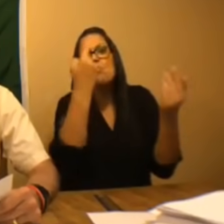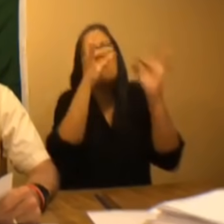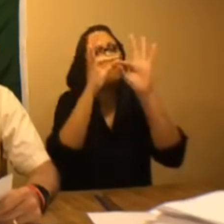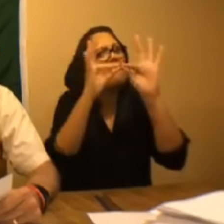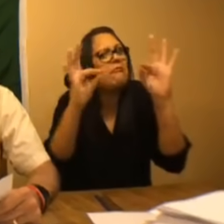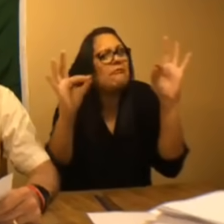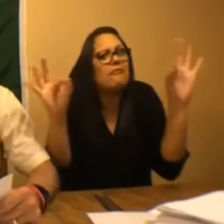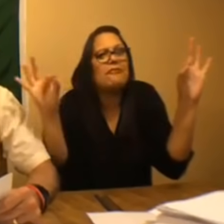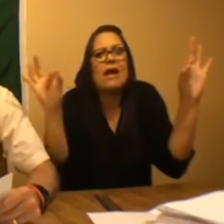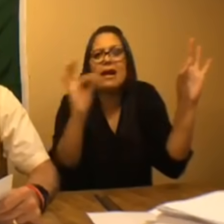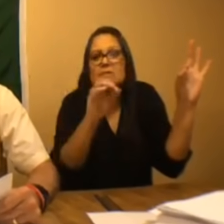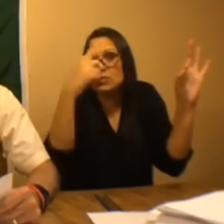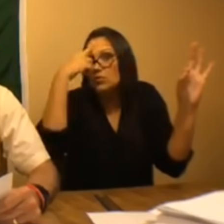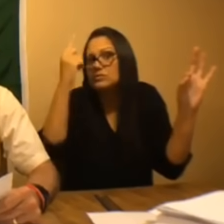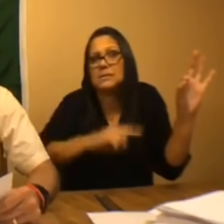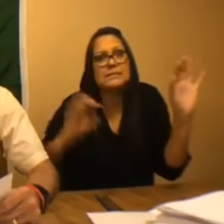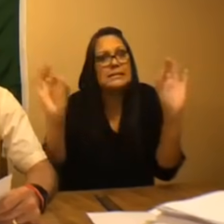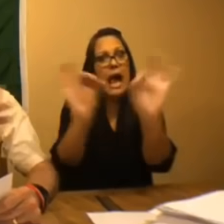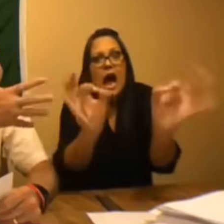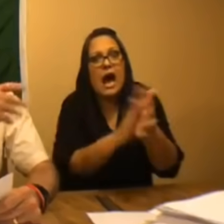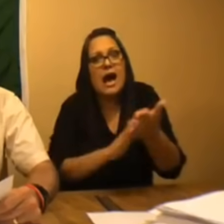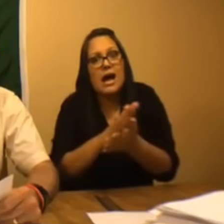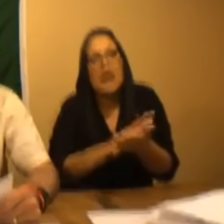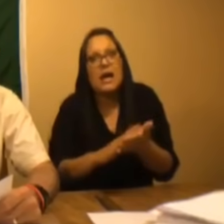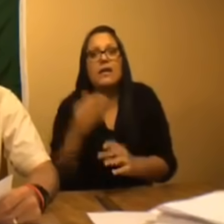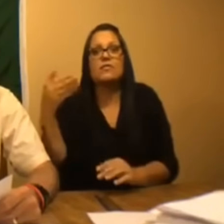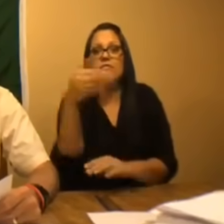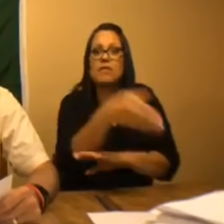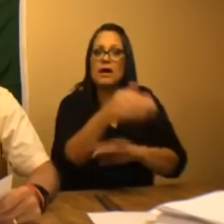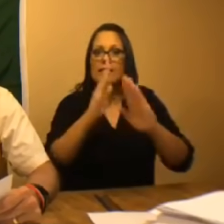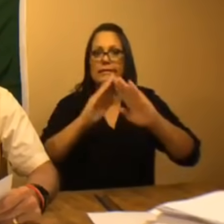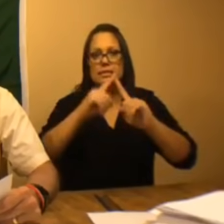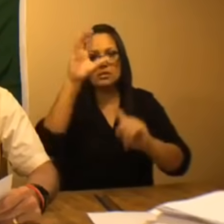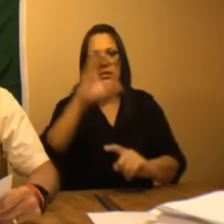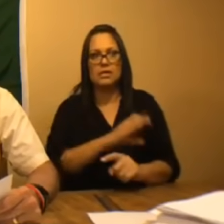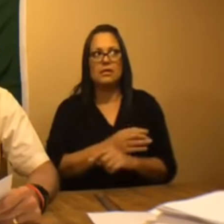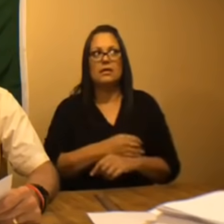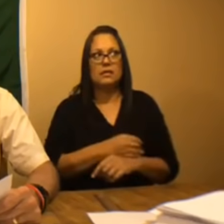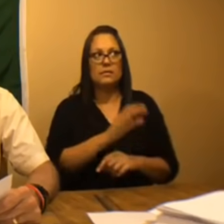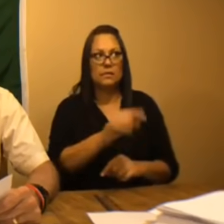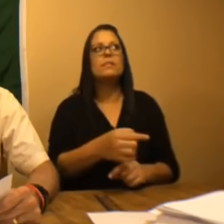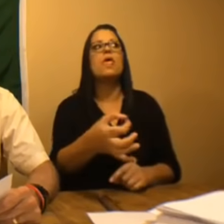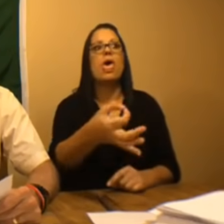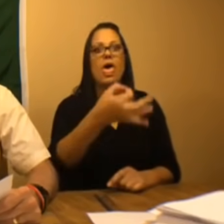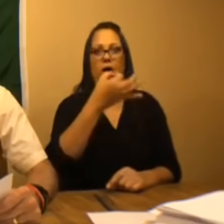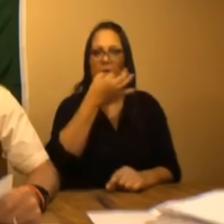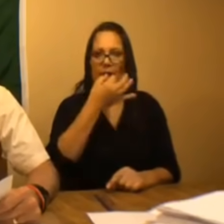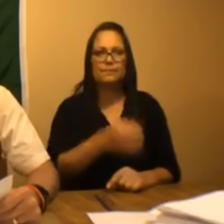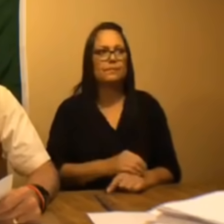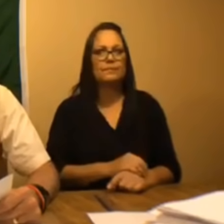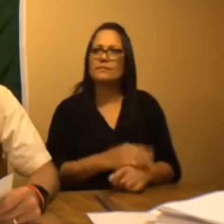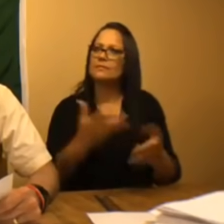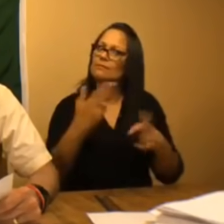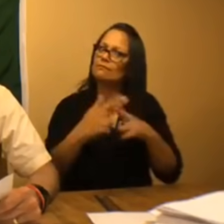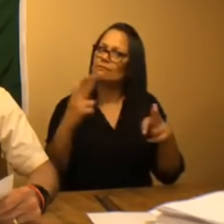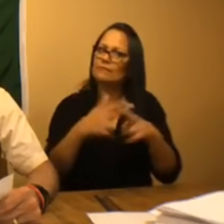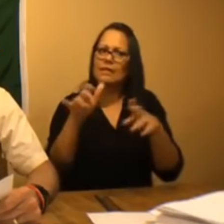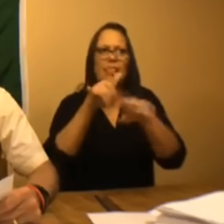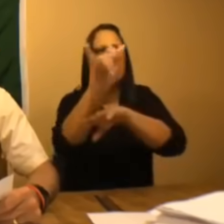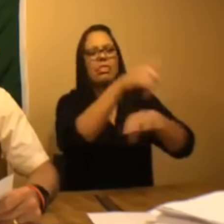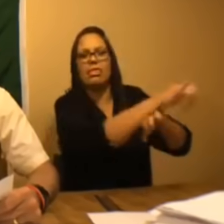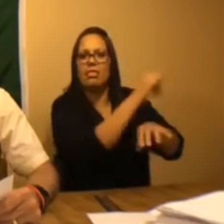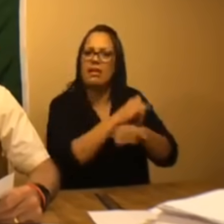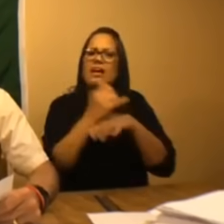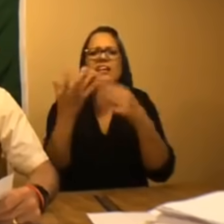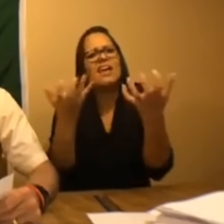três, quatro palavras, não sabe nada. Vai na igreja católica e recebe a hóstia. Tá? E fica aí tentando enganar todo